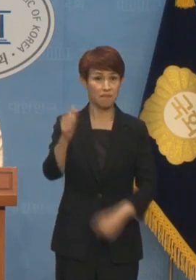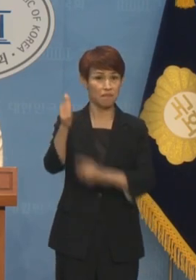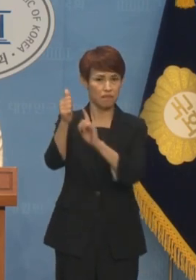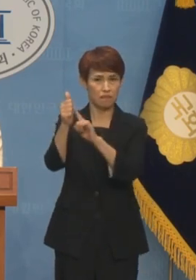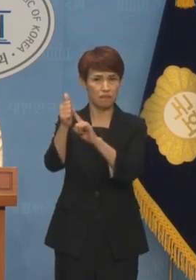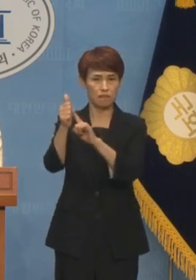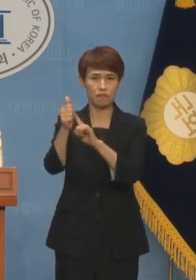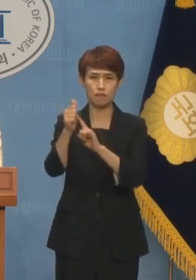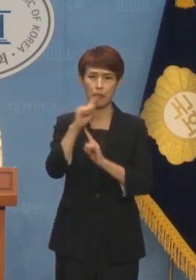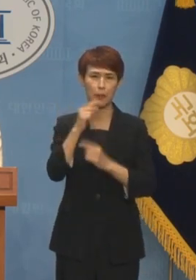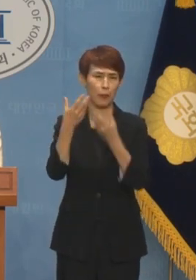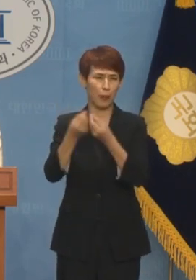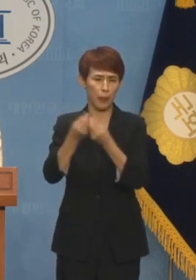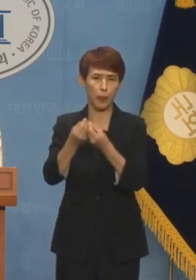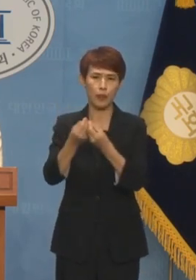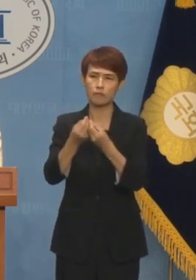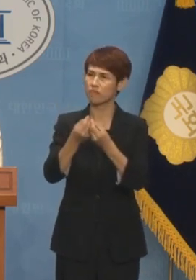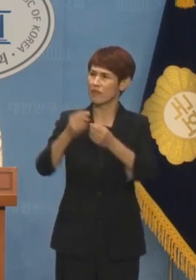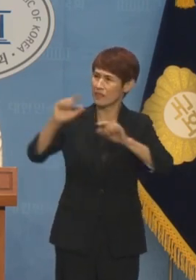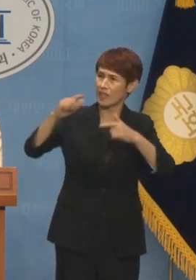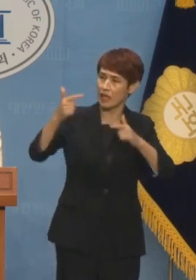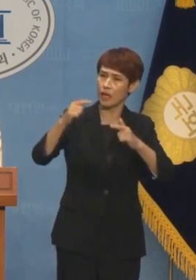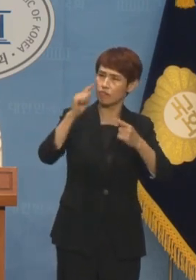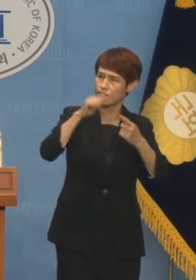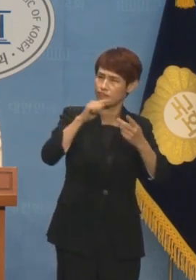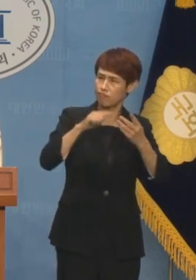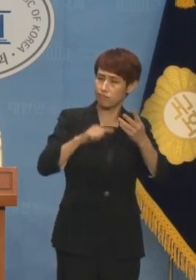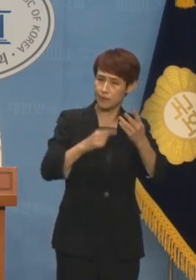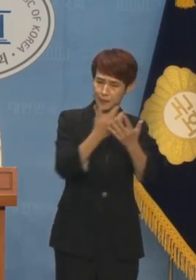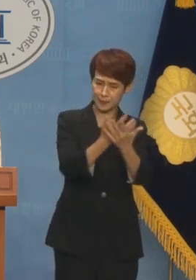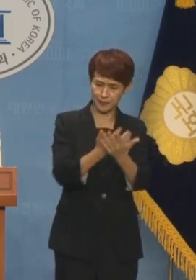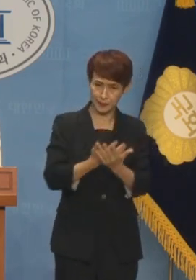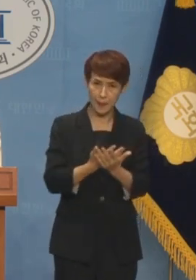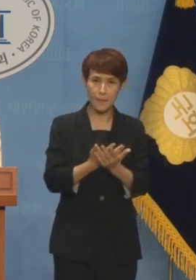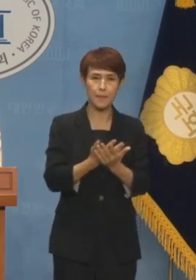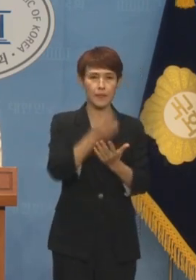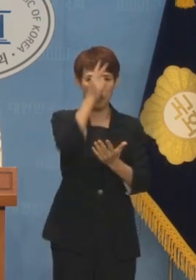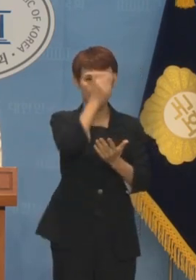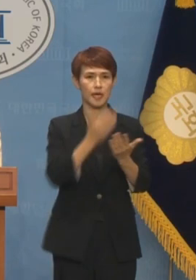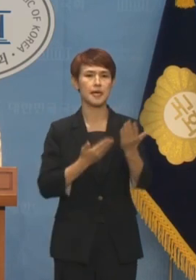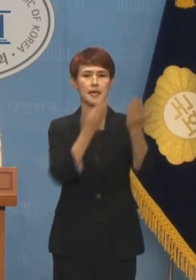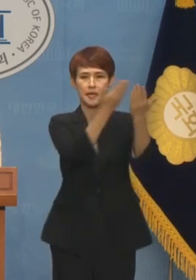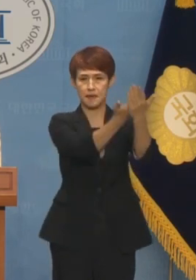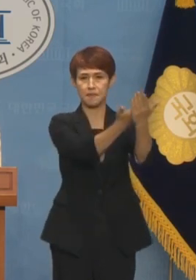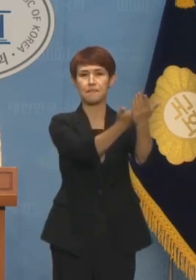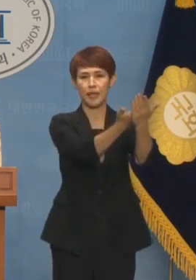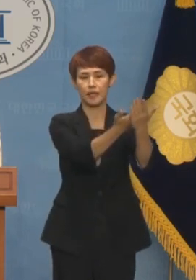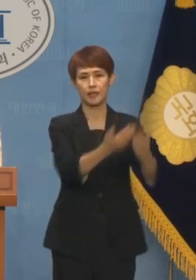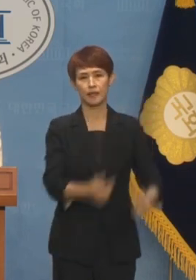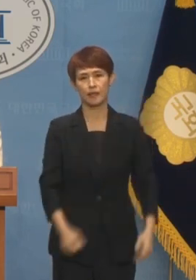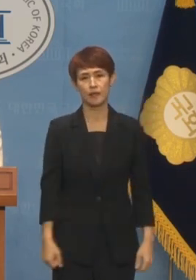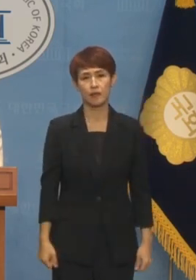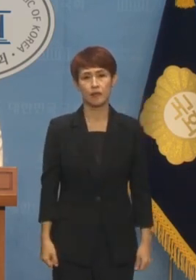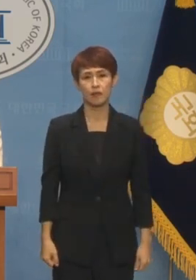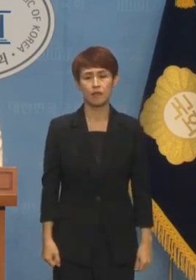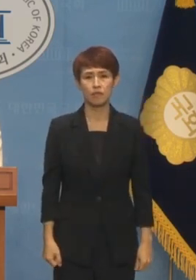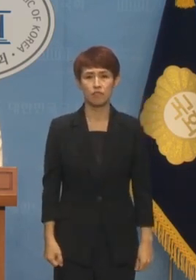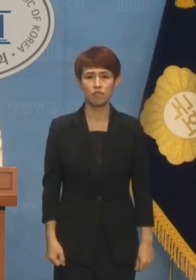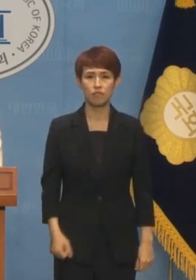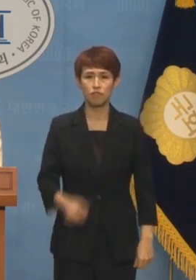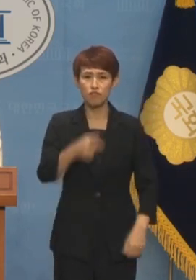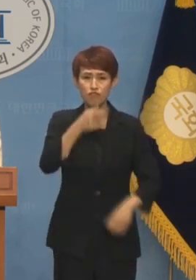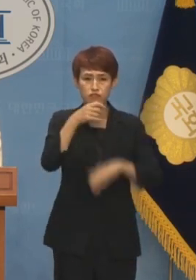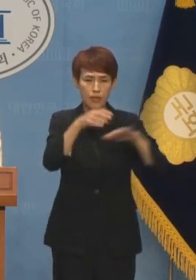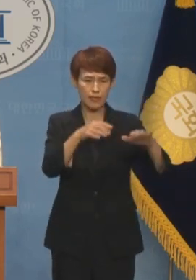억지 변명을 조목조목 반박하는 의견서도 수사기관에게 제출했습니다. 물에